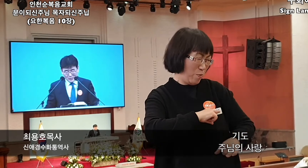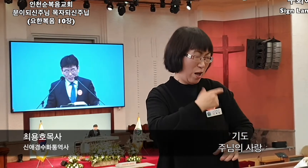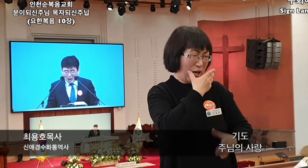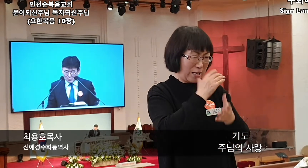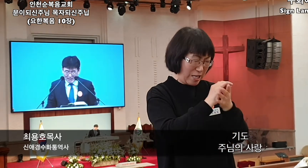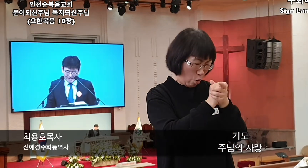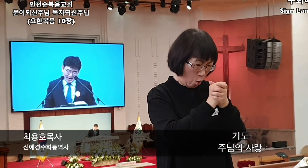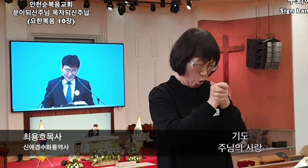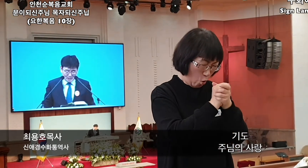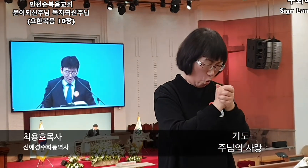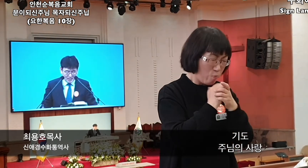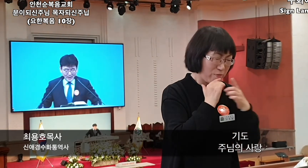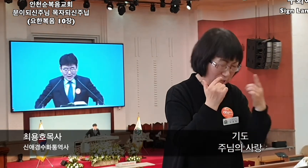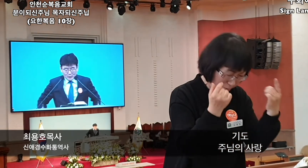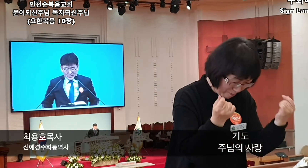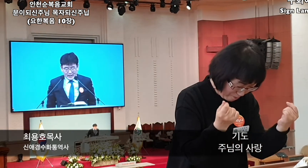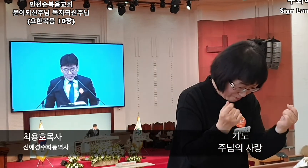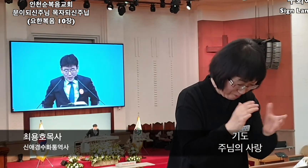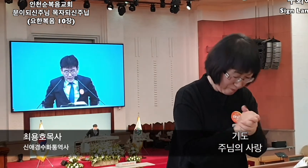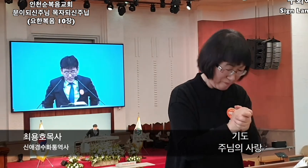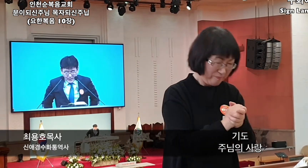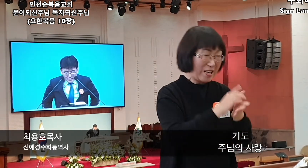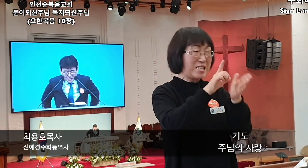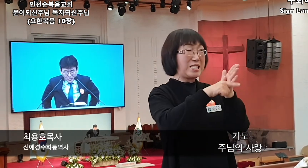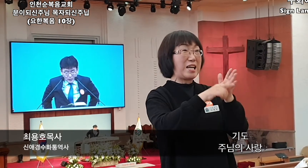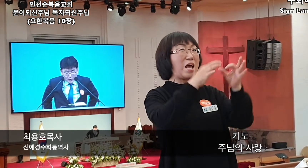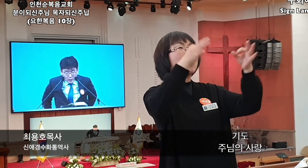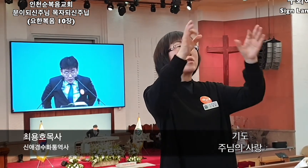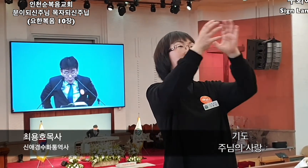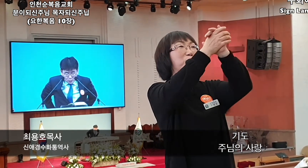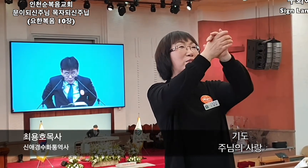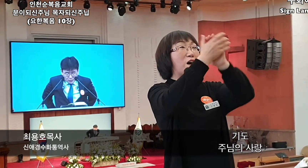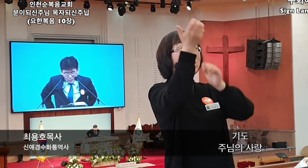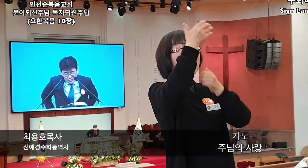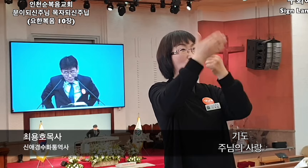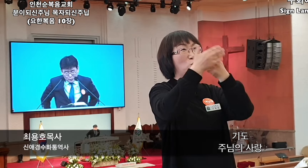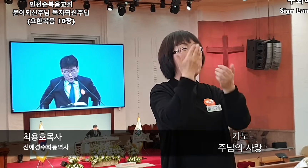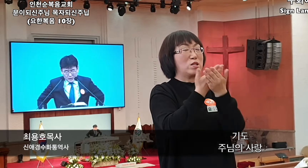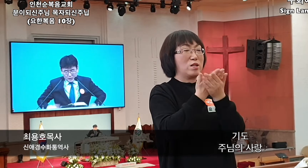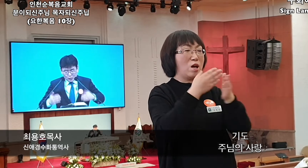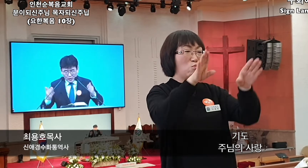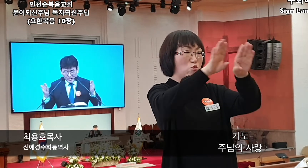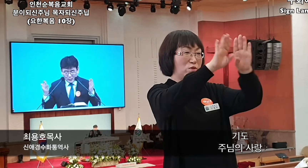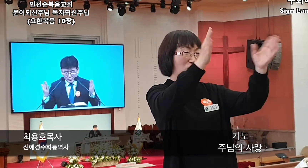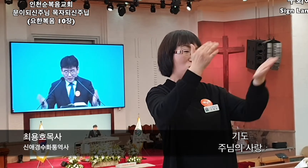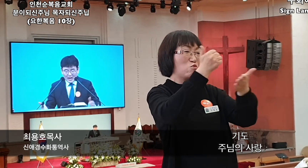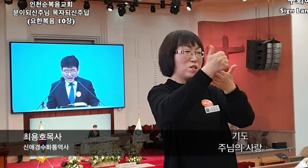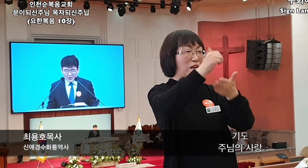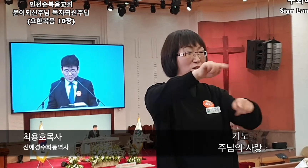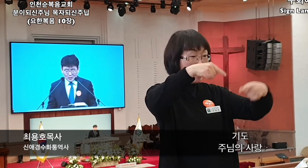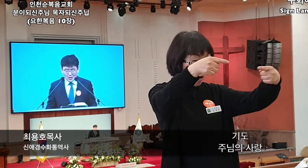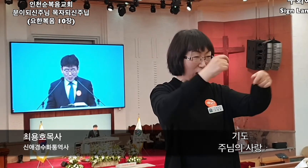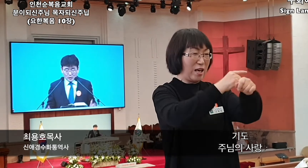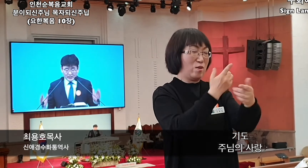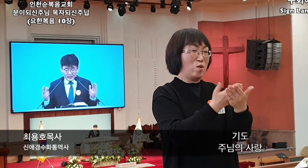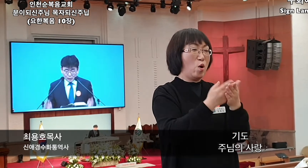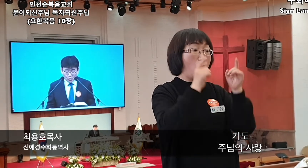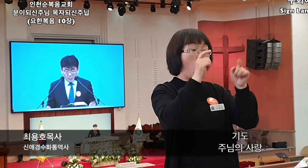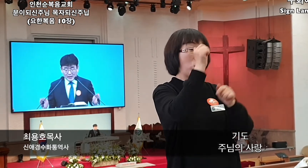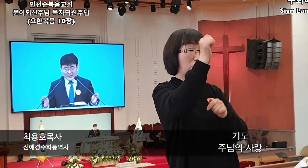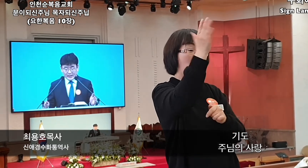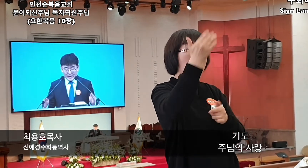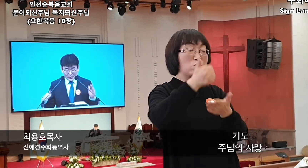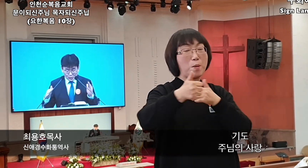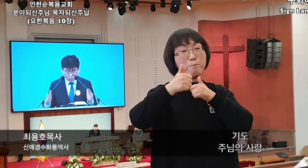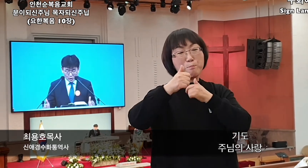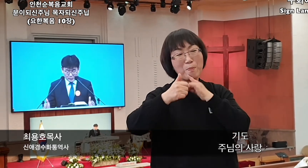이름으로 기도하옵나이다. 아멘. 우리 시간에 기도하실 때 성령님 우리를 도우셔서 문이 되시는 주님께로 들어가게 하시고 목자 되신